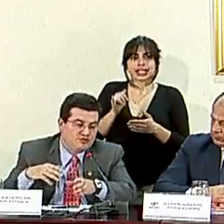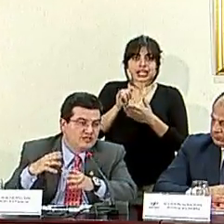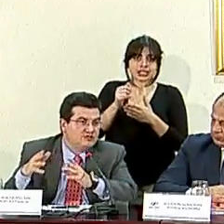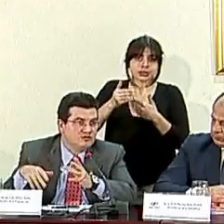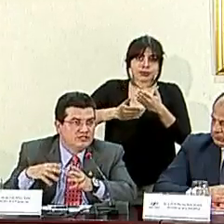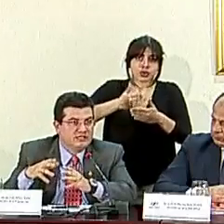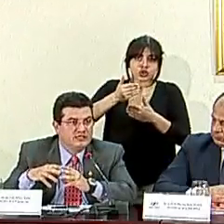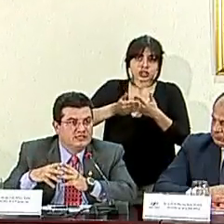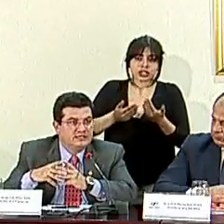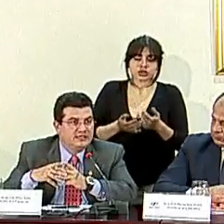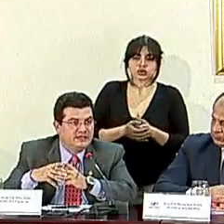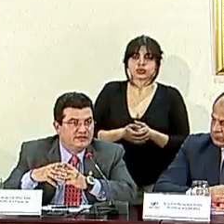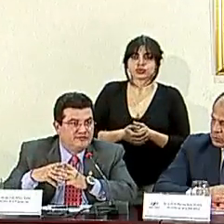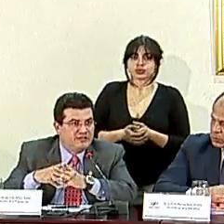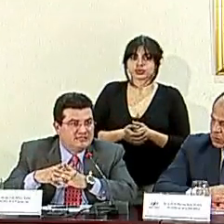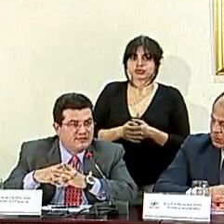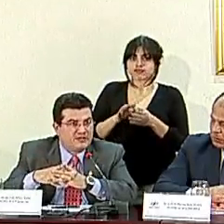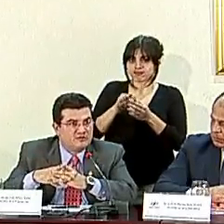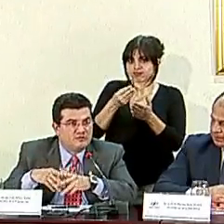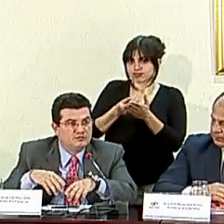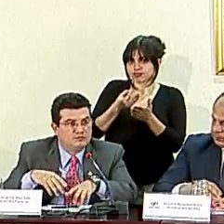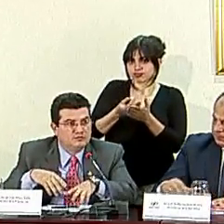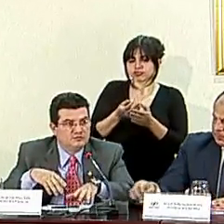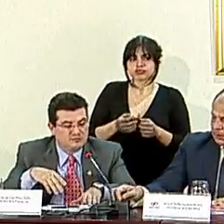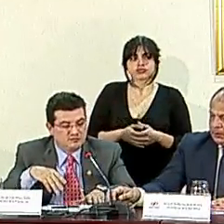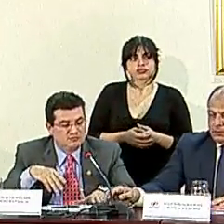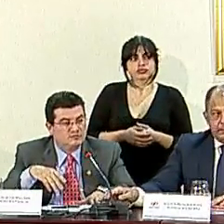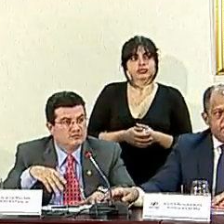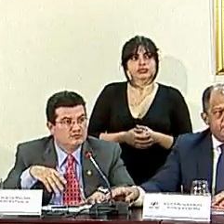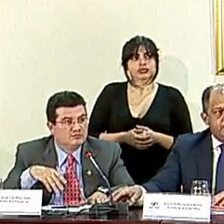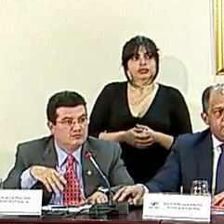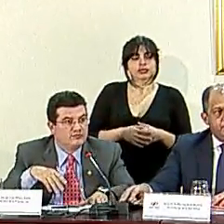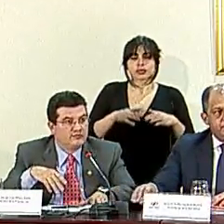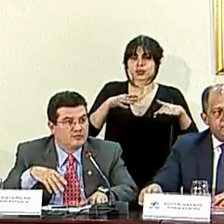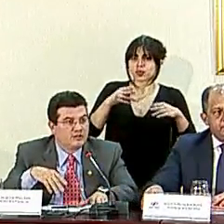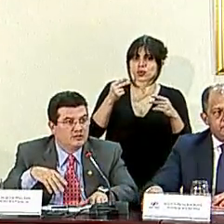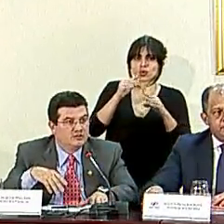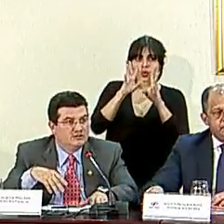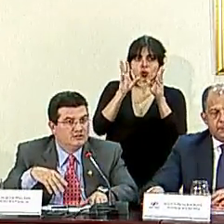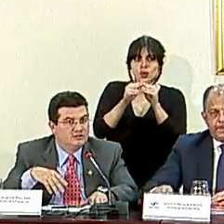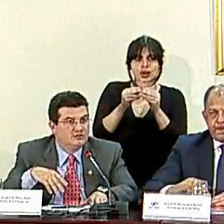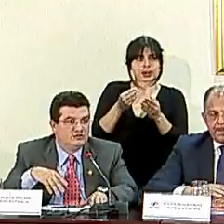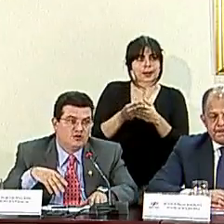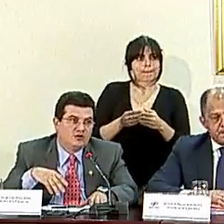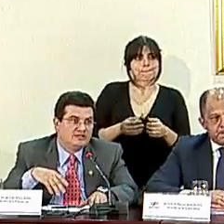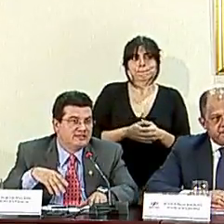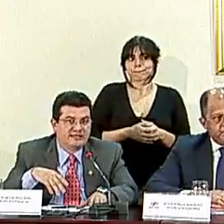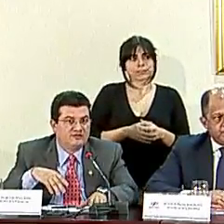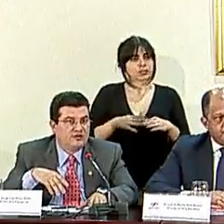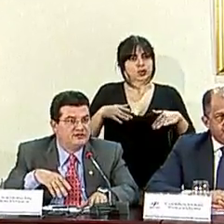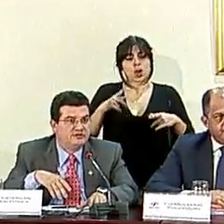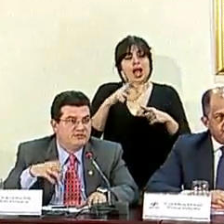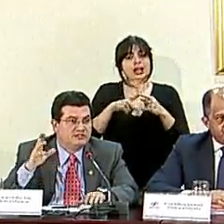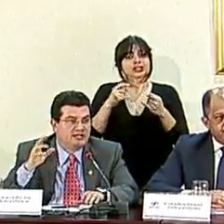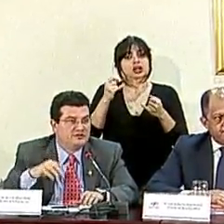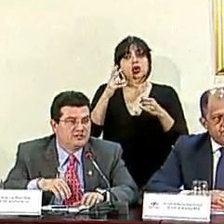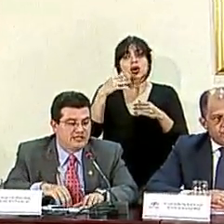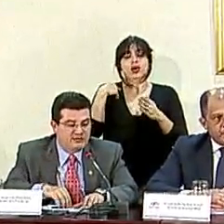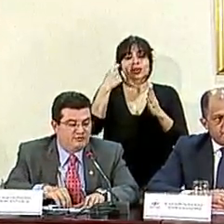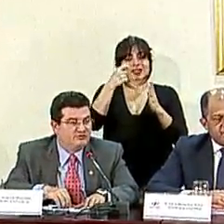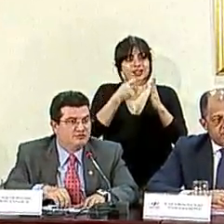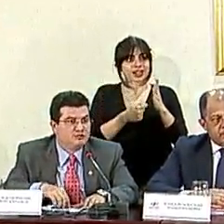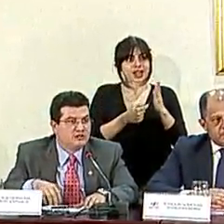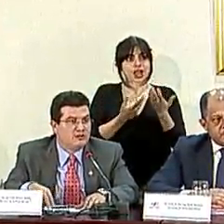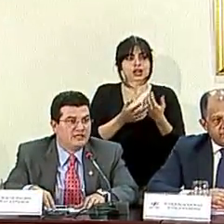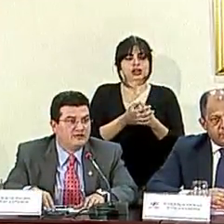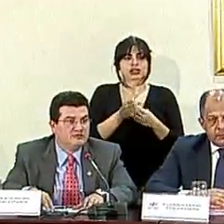este proceso de financiamiento. ¿Cuánto saldrá todo el? No, hasta que no haya un inventario sería